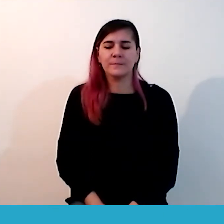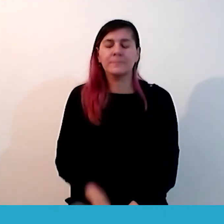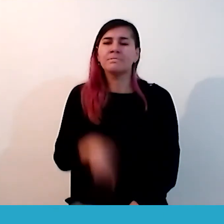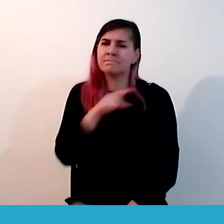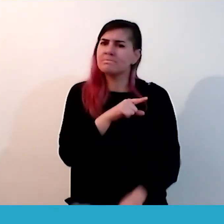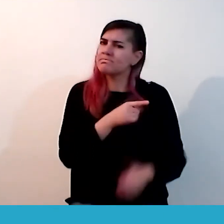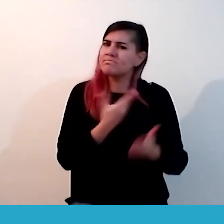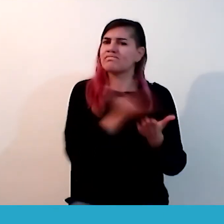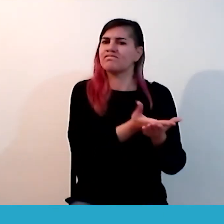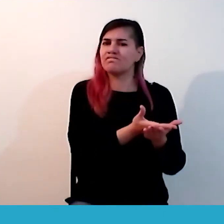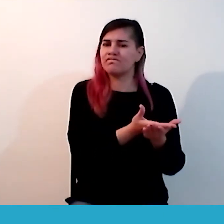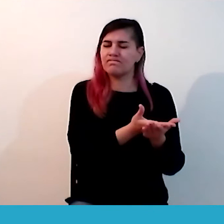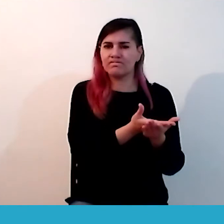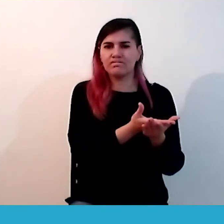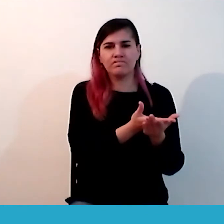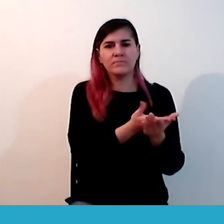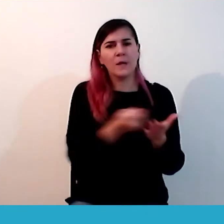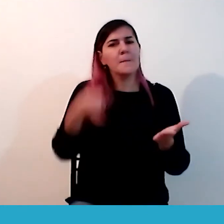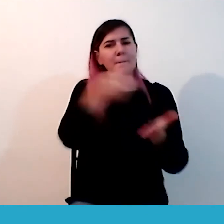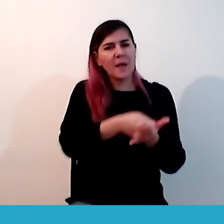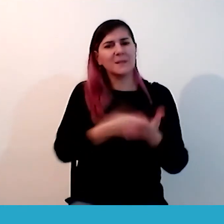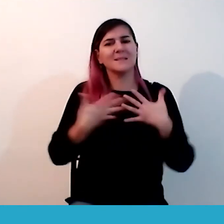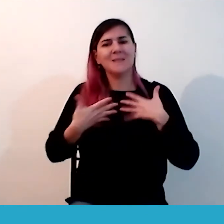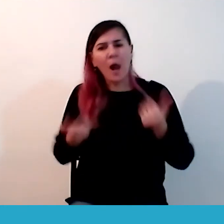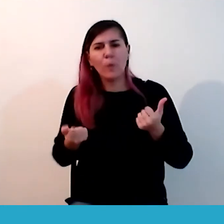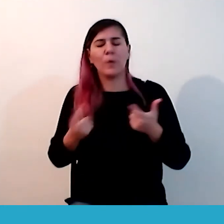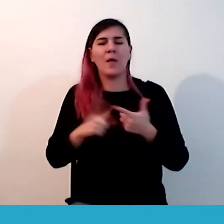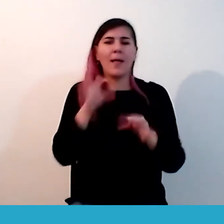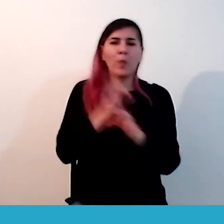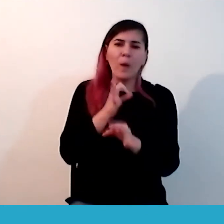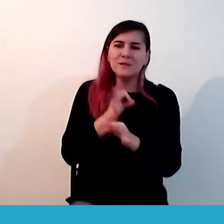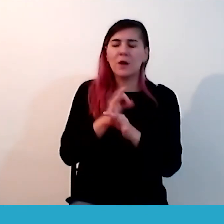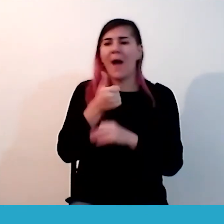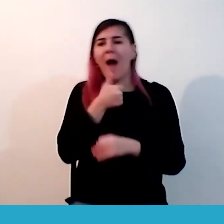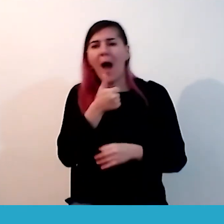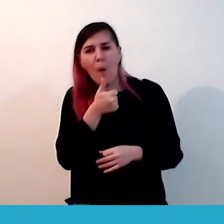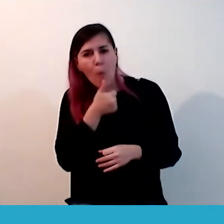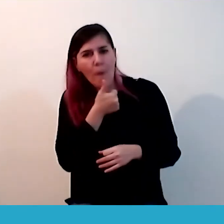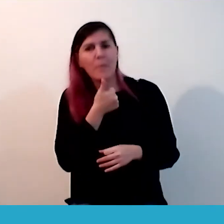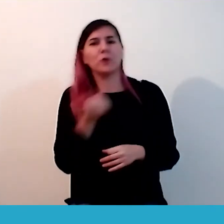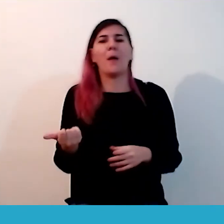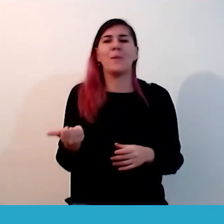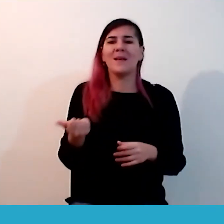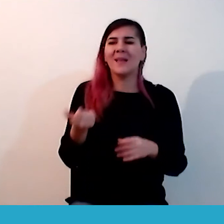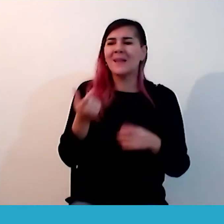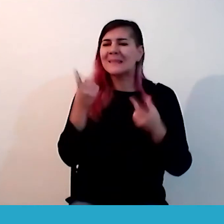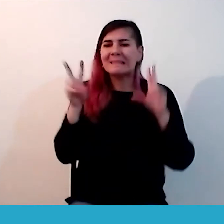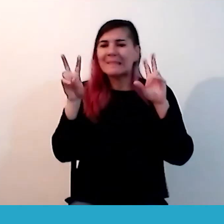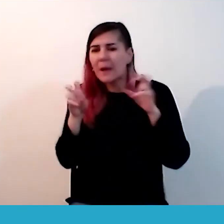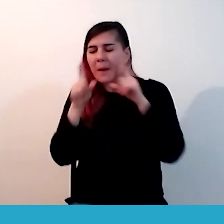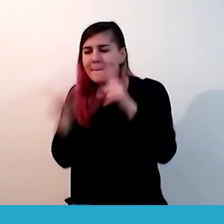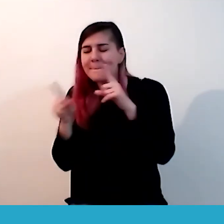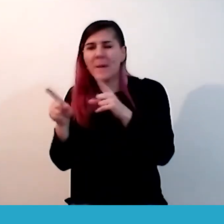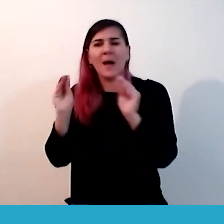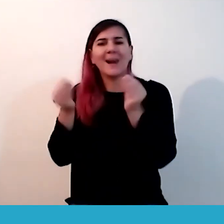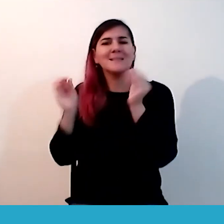Exige que se invierta en salud, educación y agua potable, así como el tratamiento de residuos. El progreso será